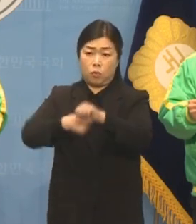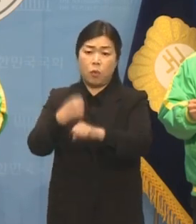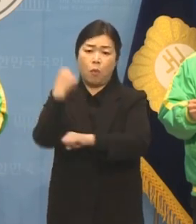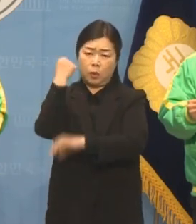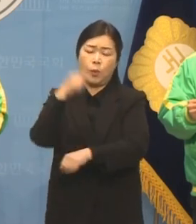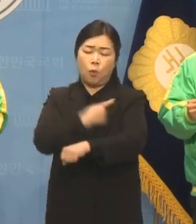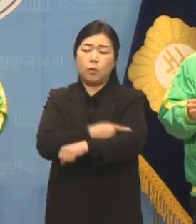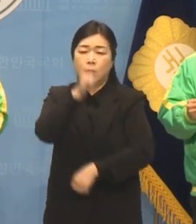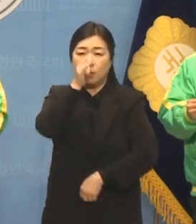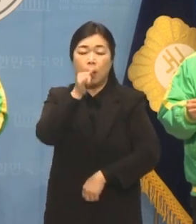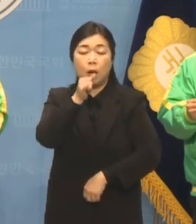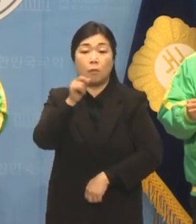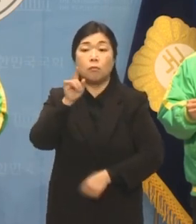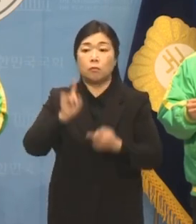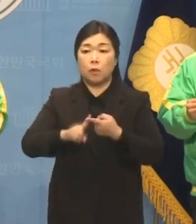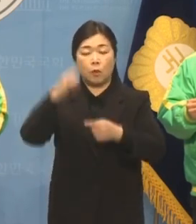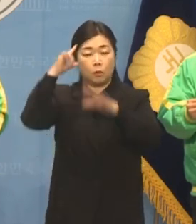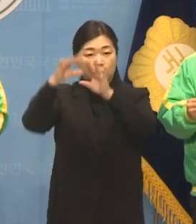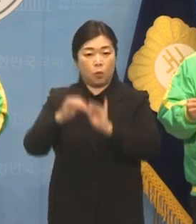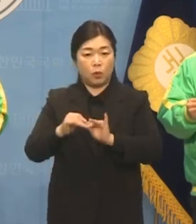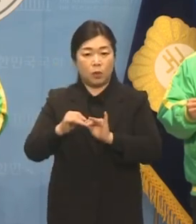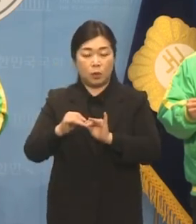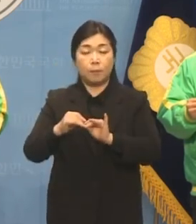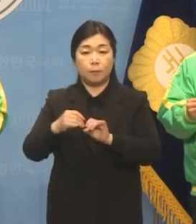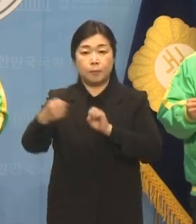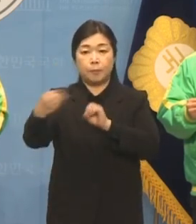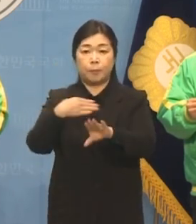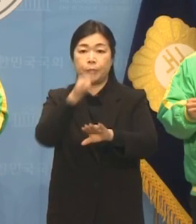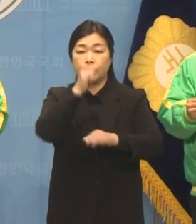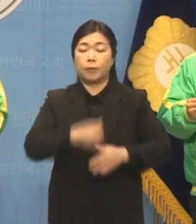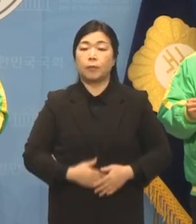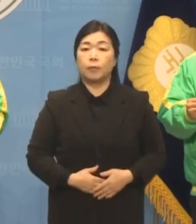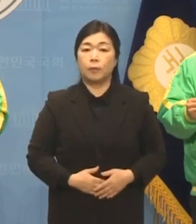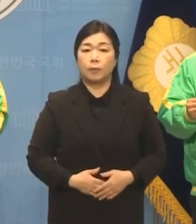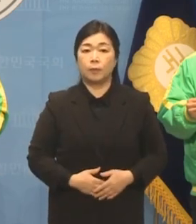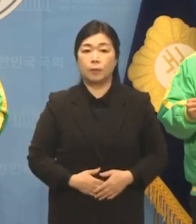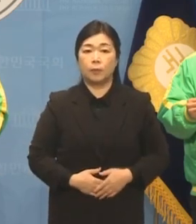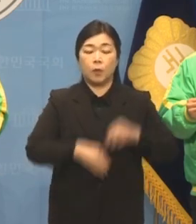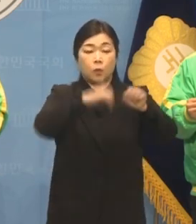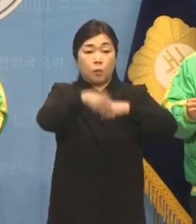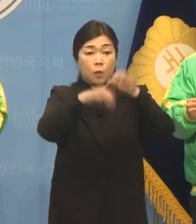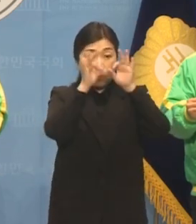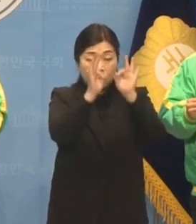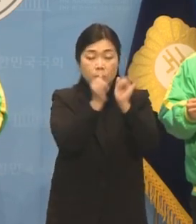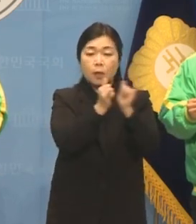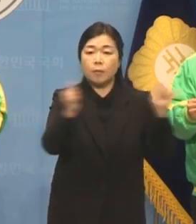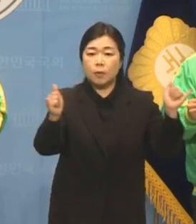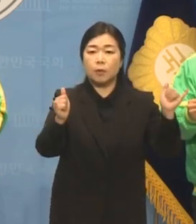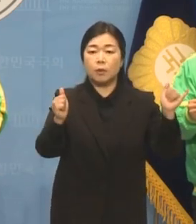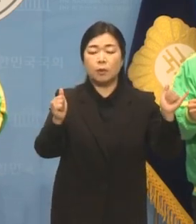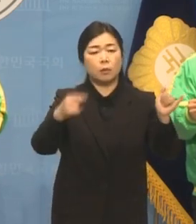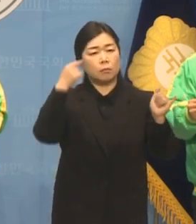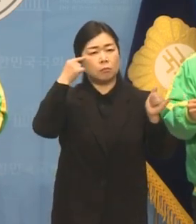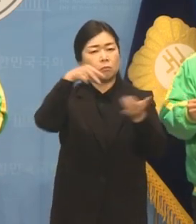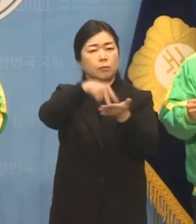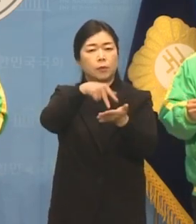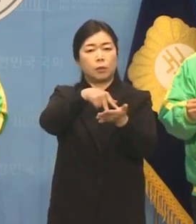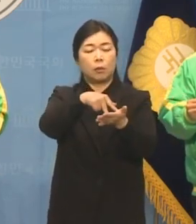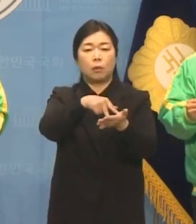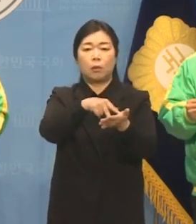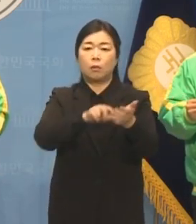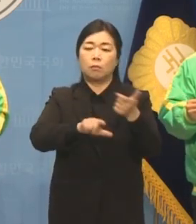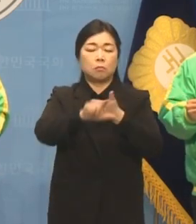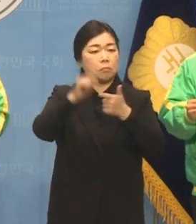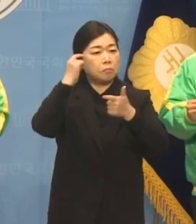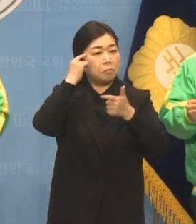데에 동의한다는 응답 결과가 나왔습니다. 동물을 보는 사람들의, 시민들의 시각도 점점